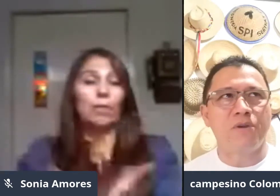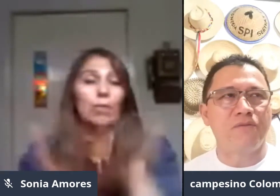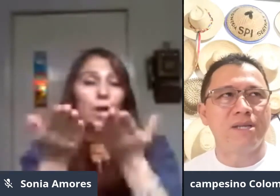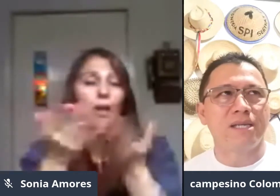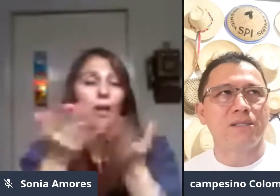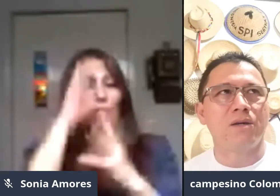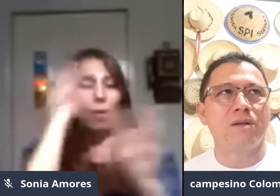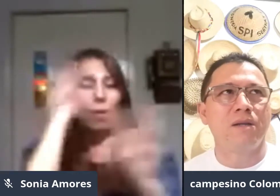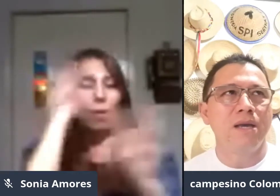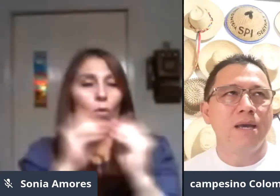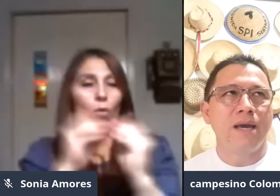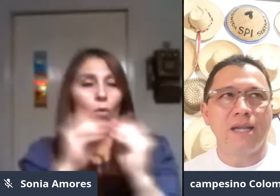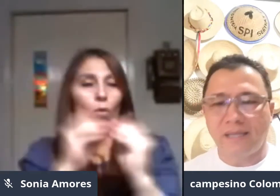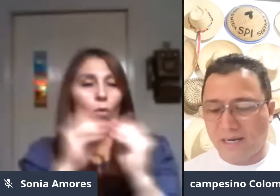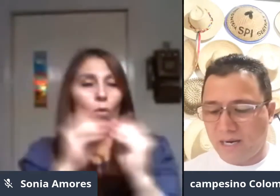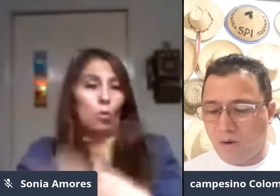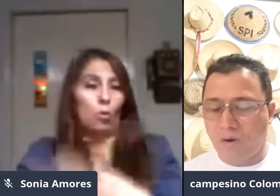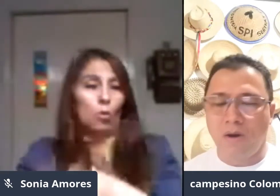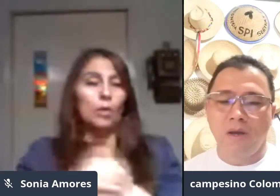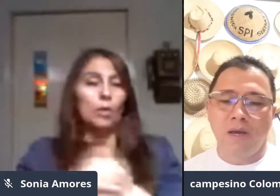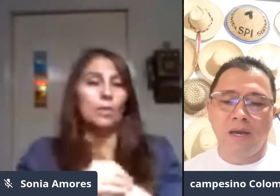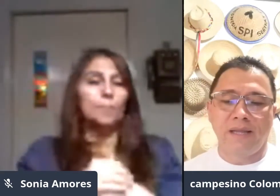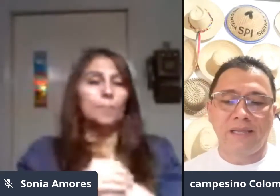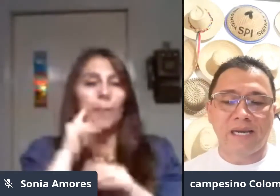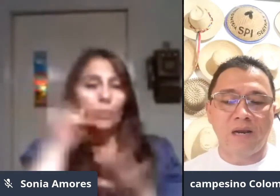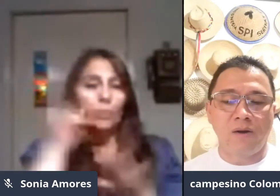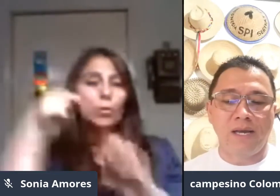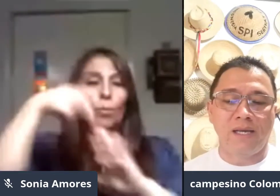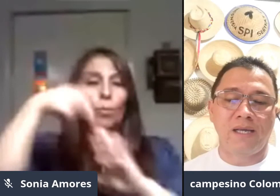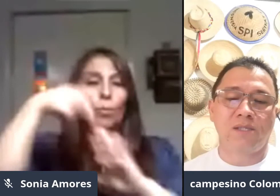hay una profundización en el terreno,